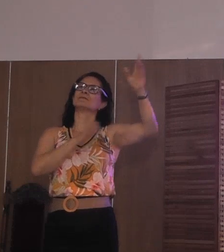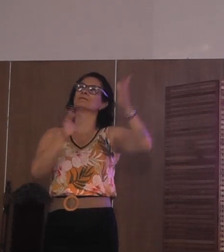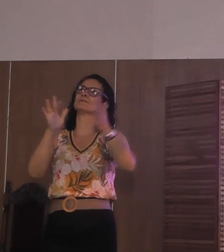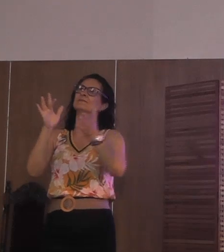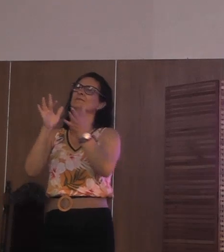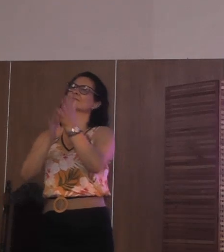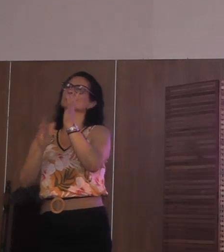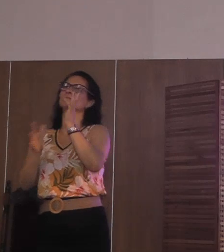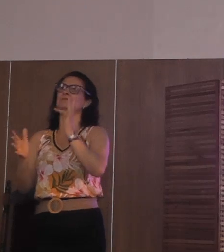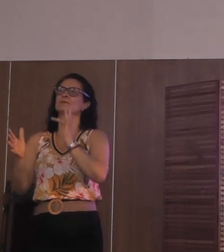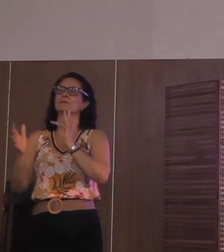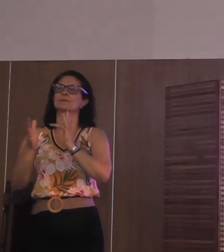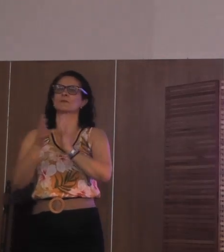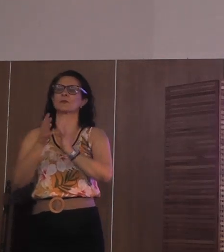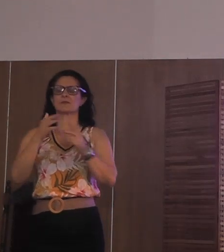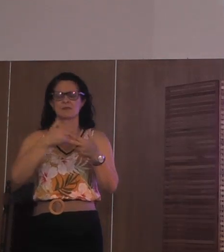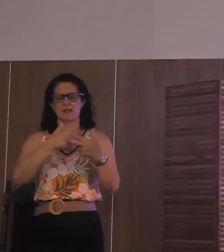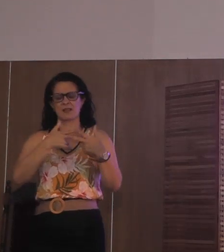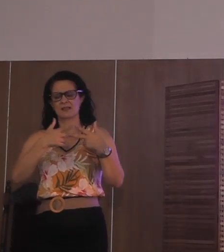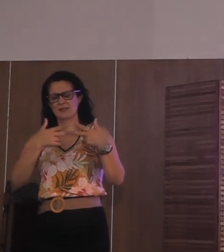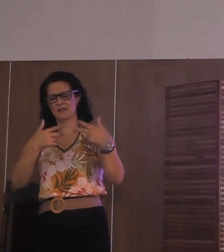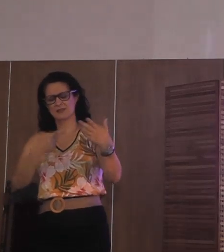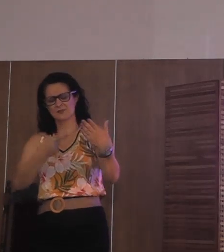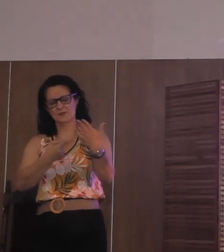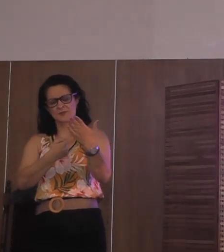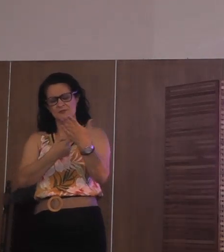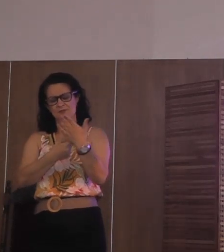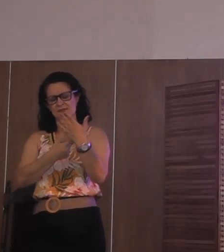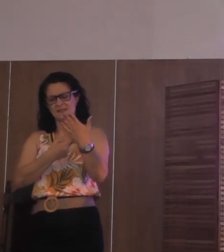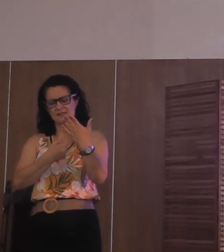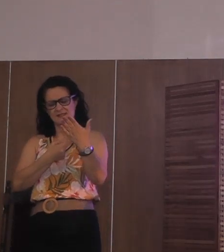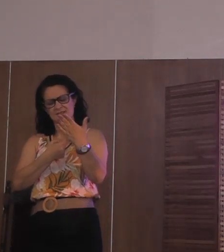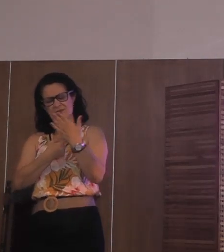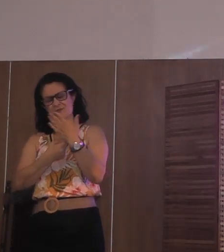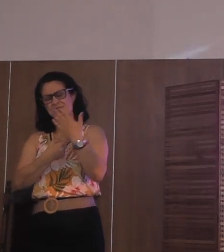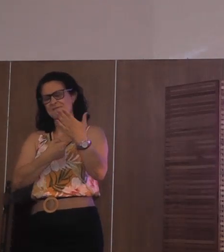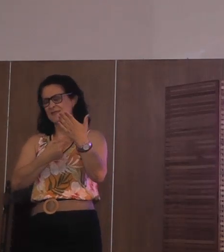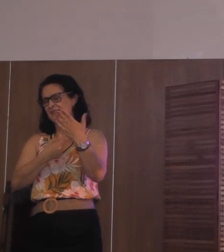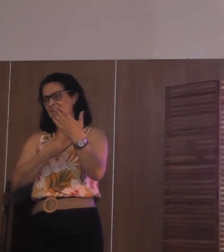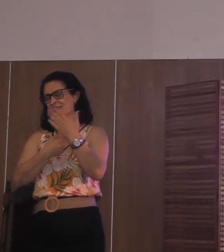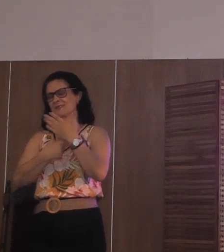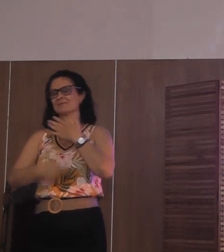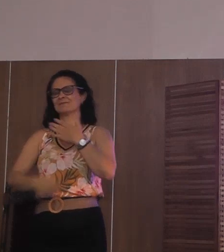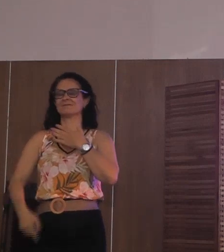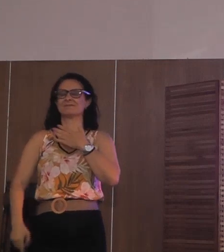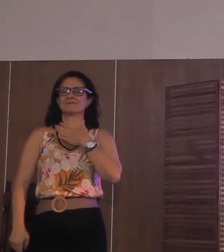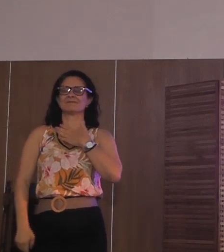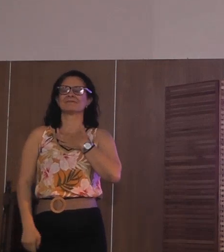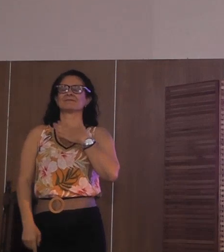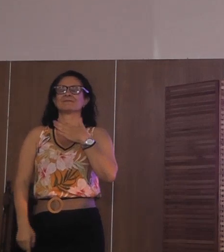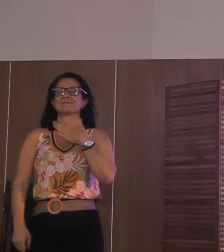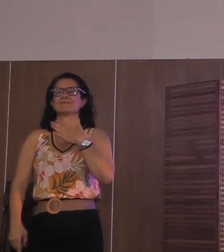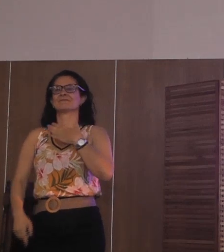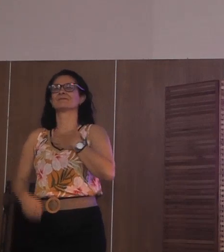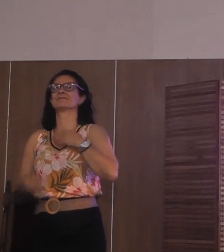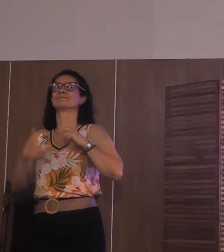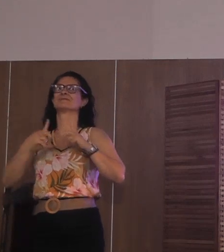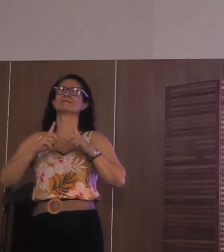Jesus, Todas as coisas todas as coisas cooperam para